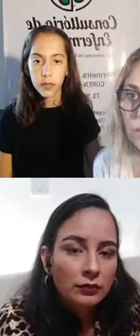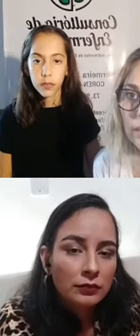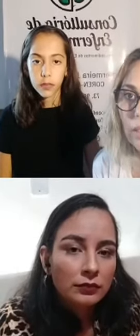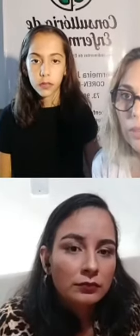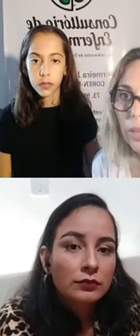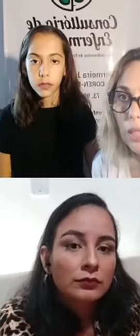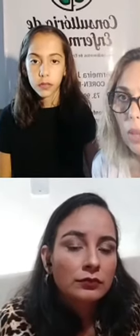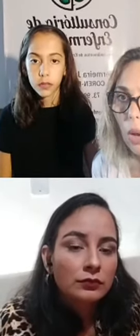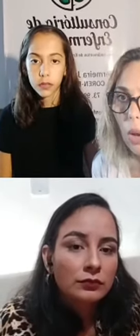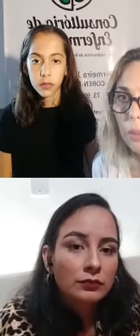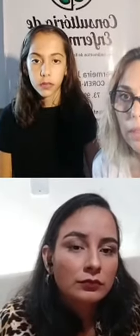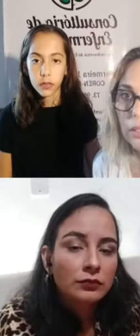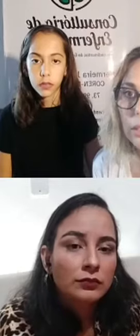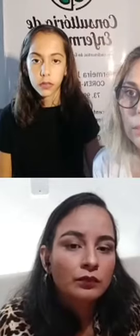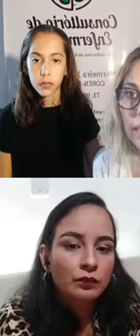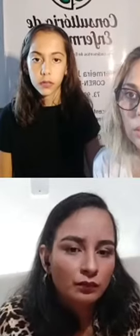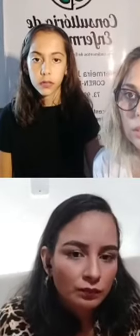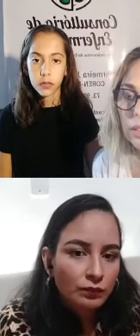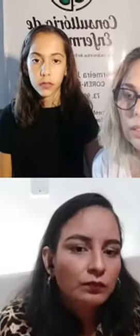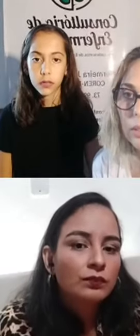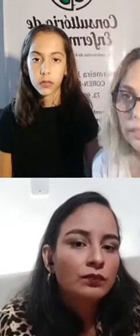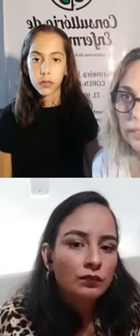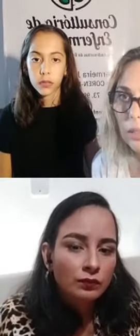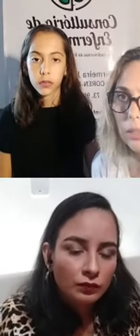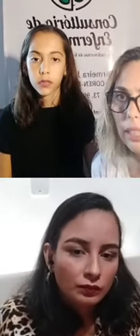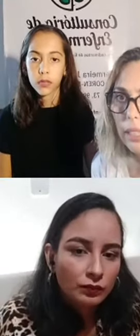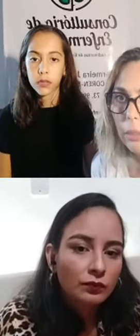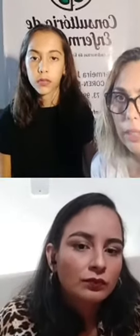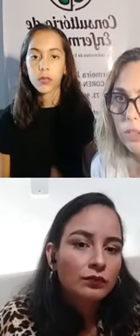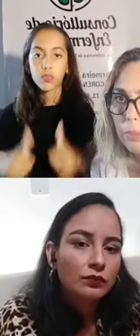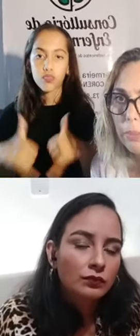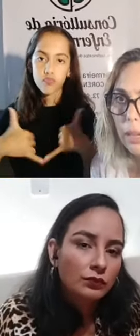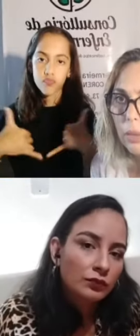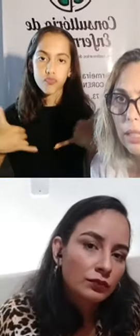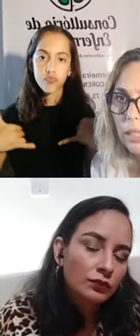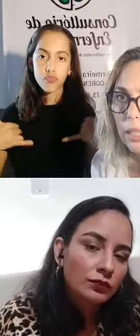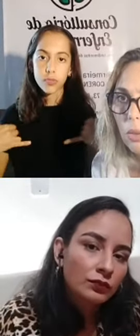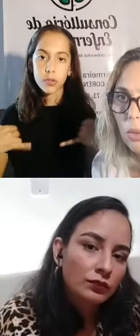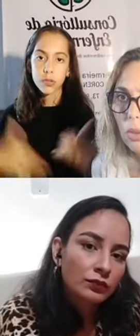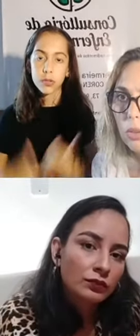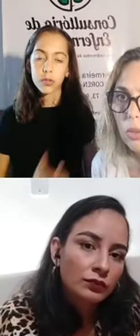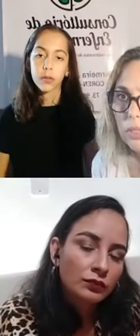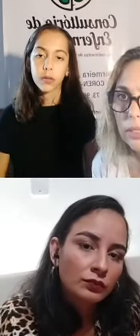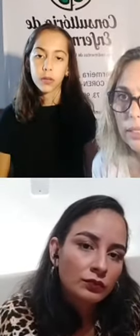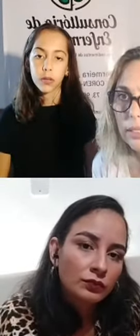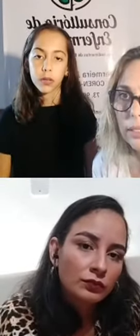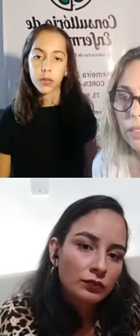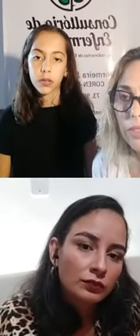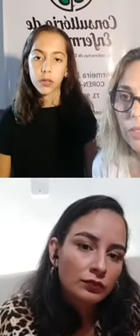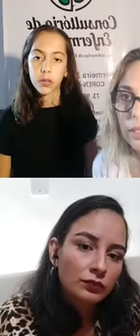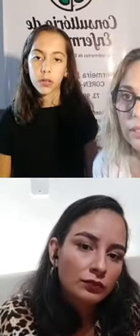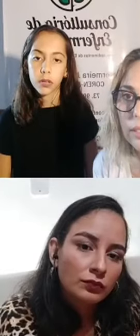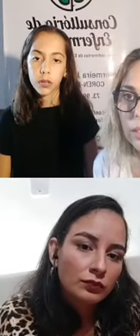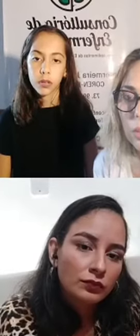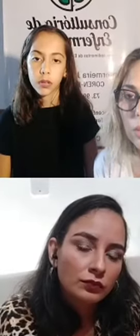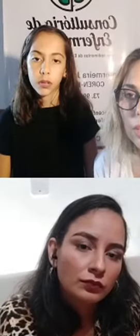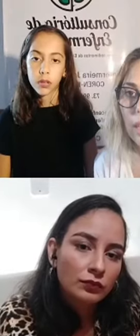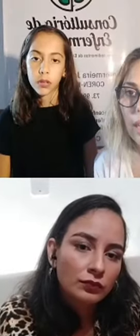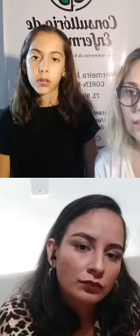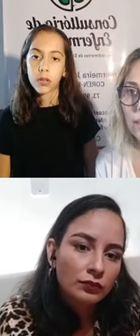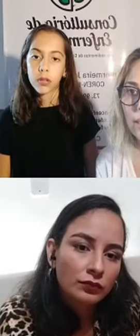É um desafio enorme para os trabalhadores da educação. Exatamente, Paula. Concordo com você. Esse desafio tem